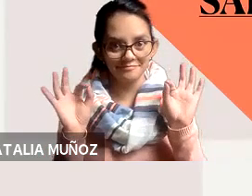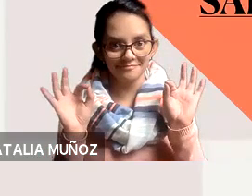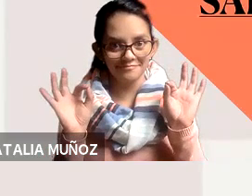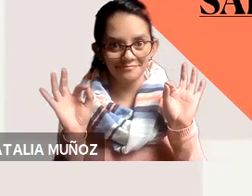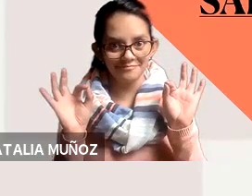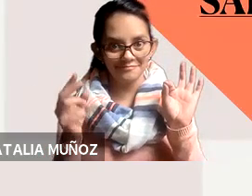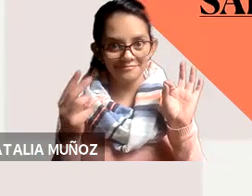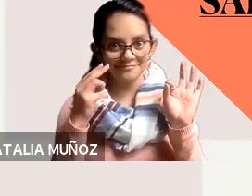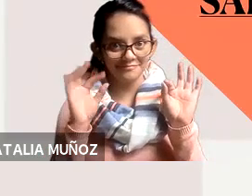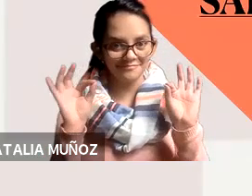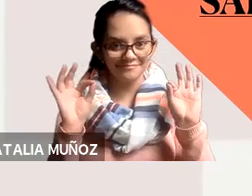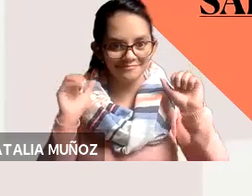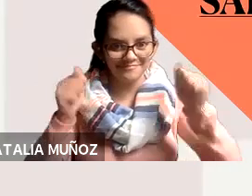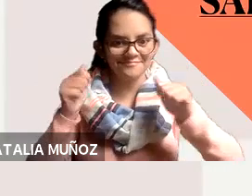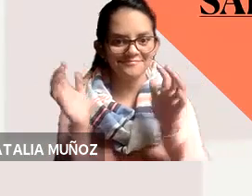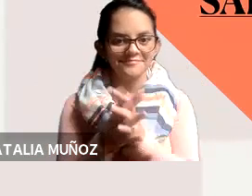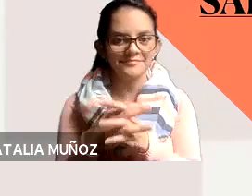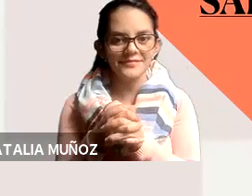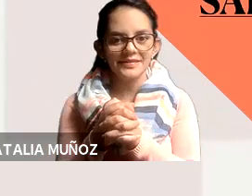Si pueden mirarme bien,